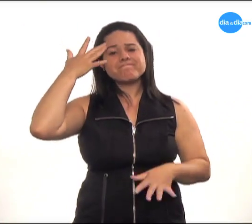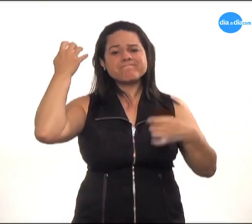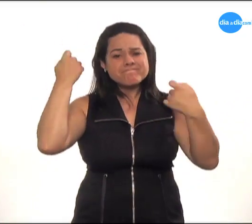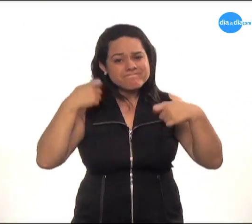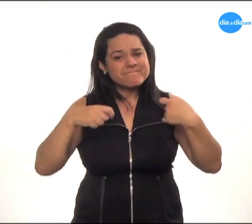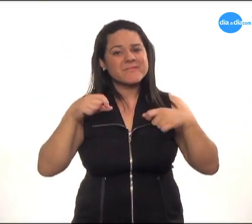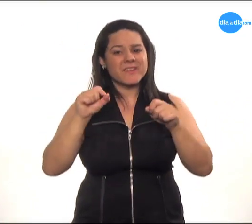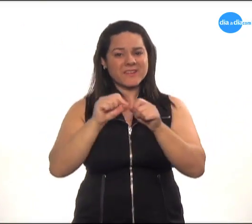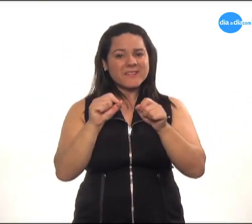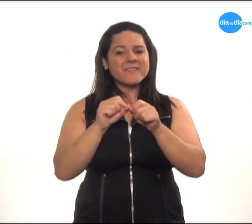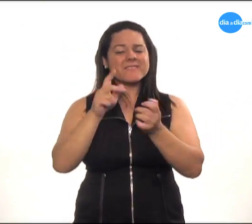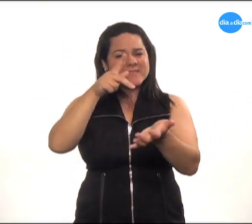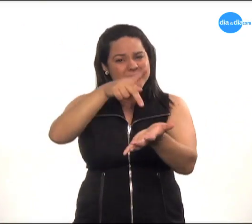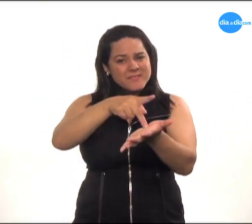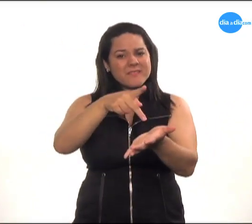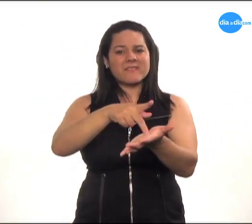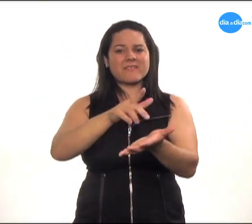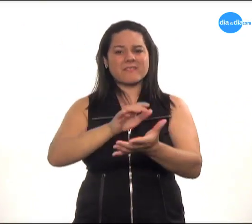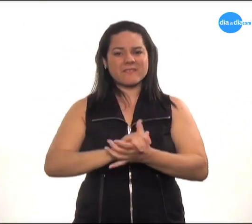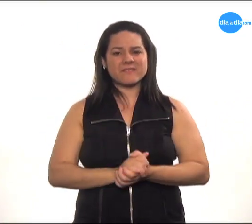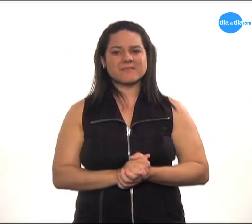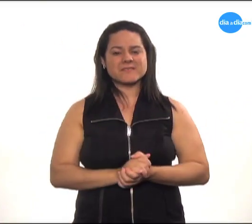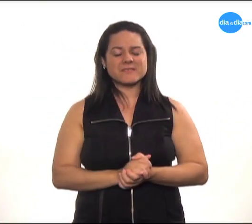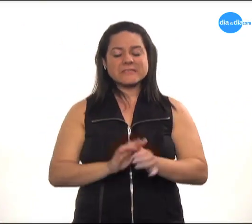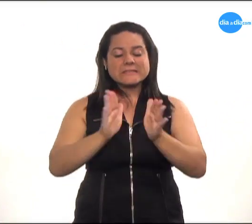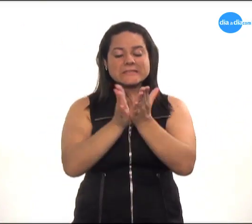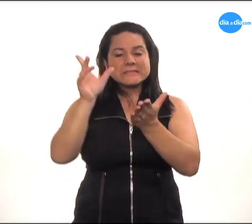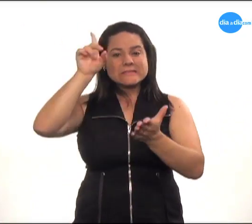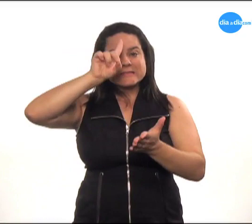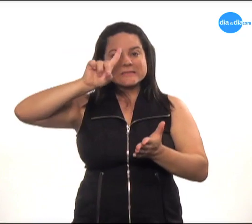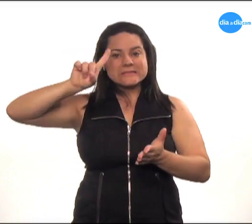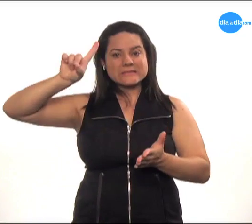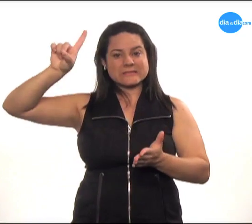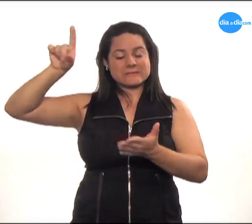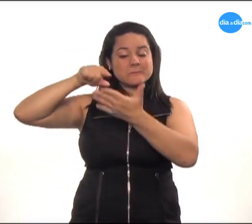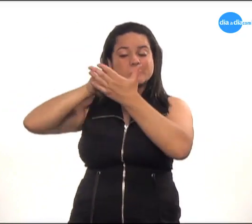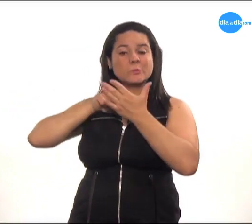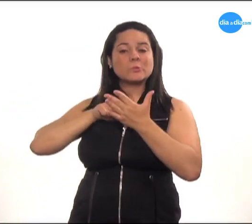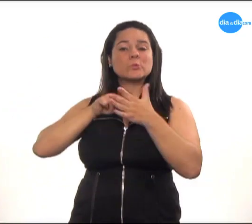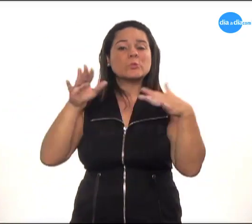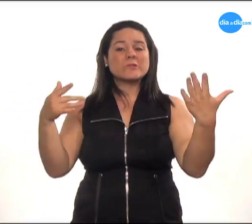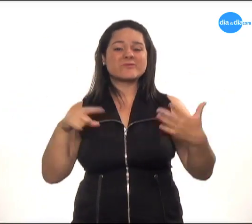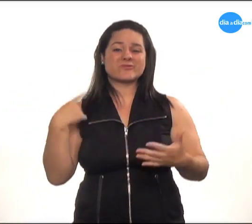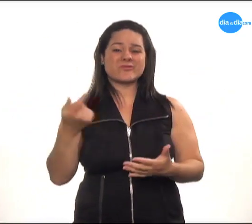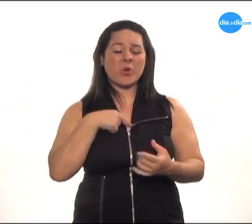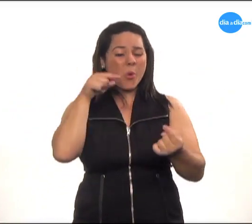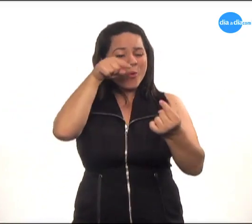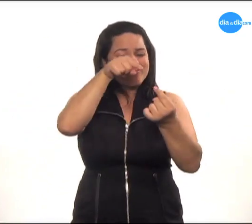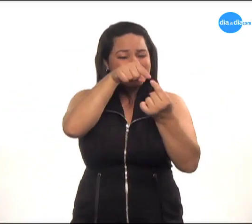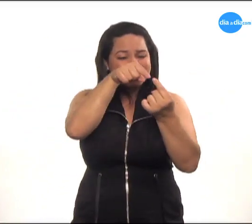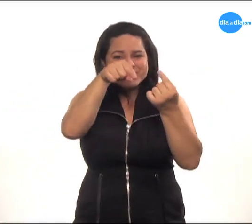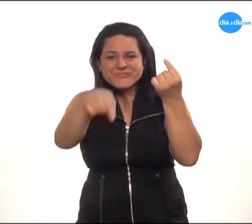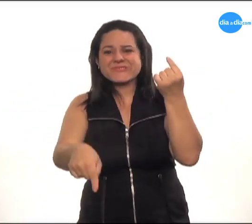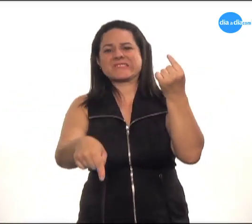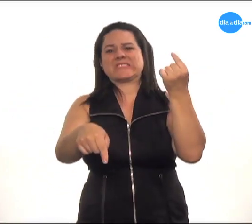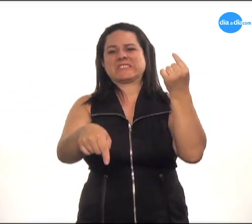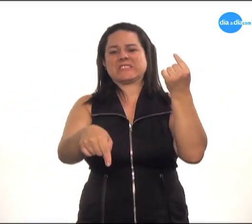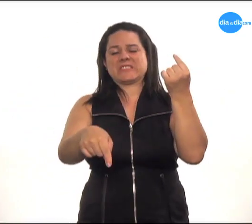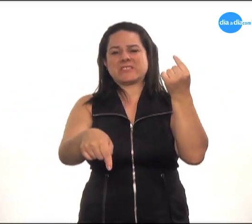funciona. Mas olha só o que a Bíblia fala, quando a gente perde essa visão, do verdadeiro sentido da nossa